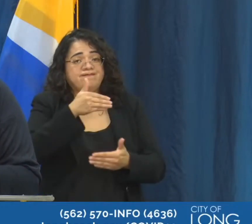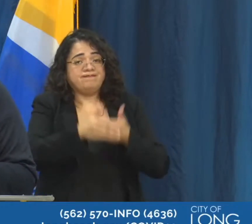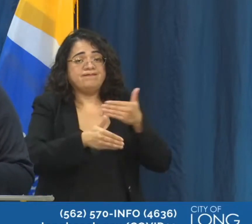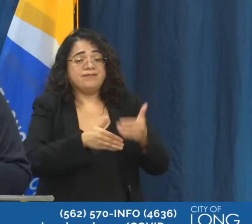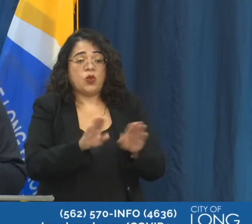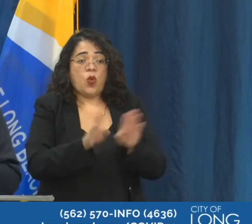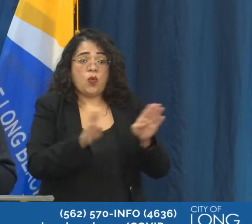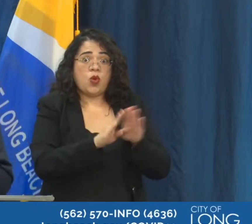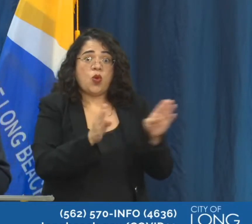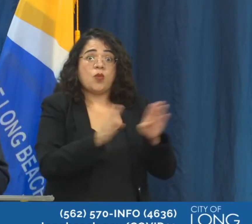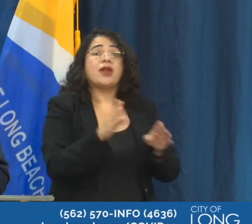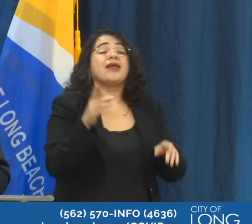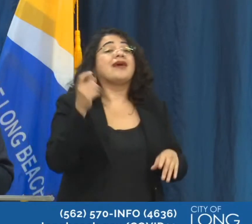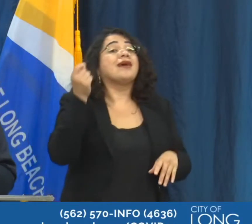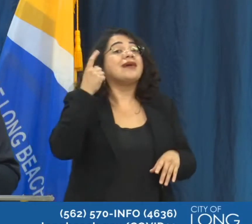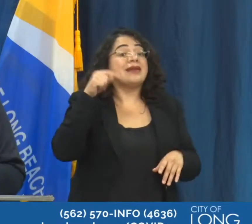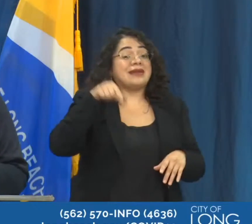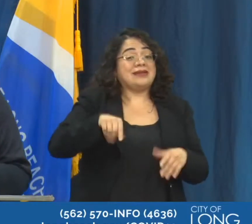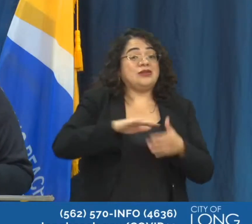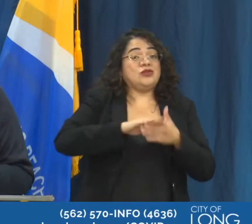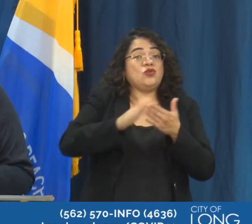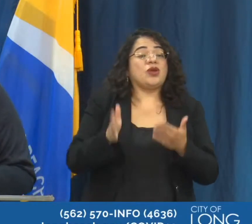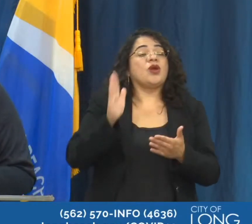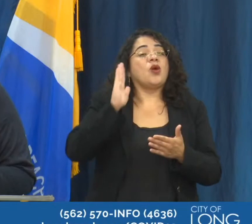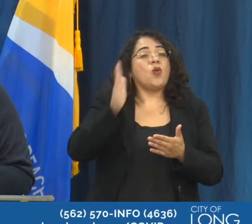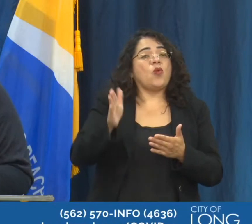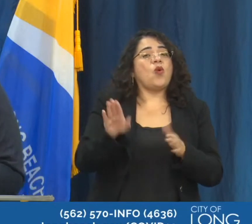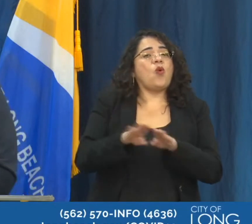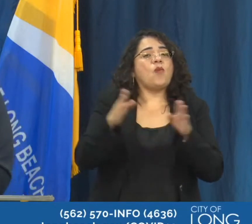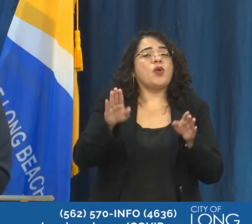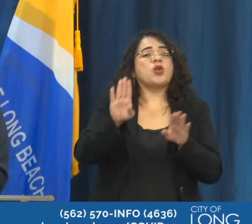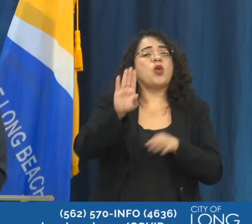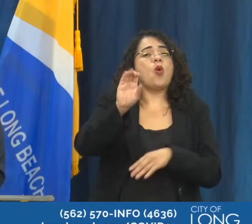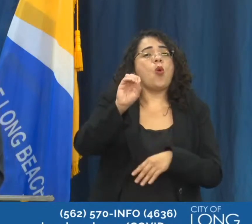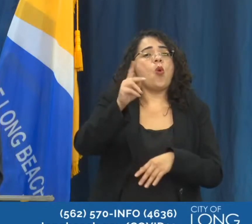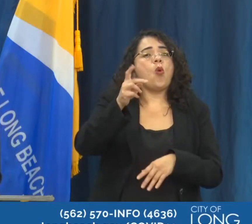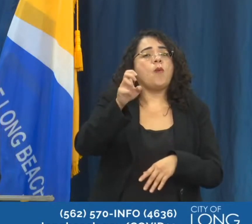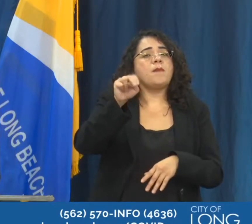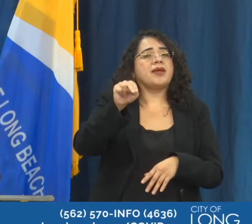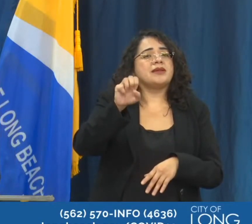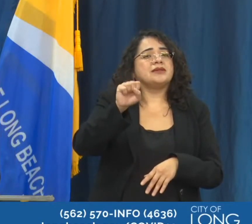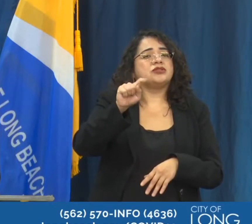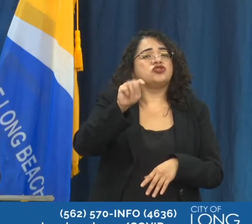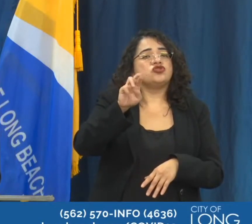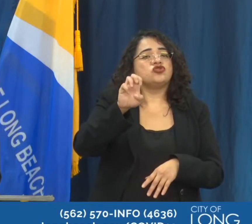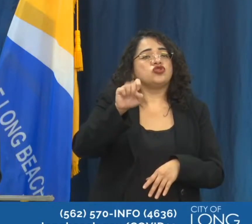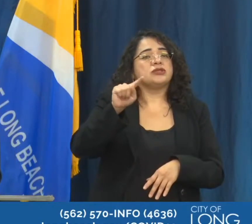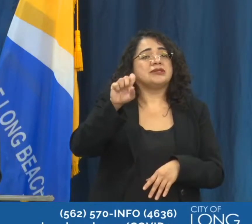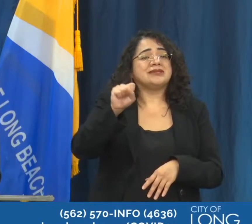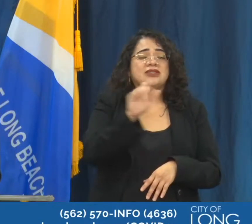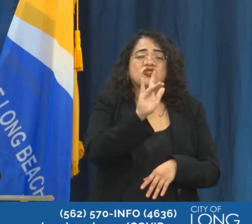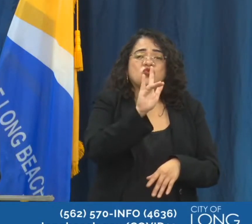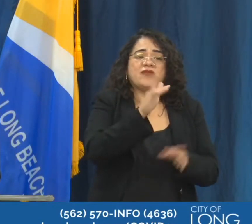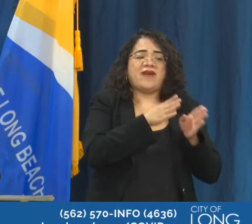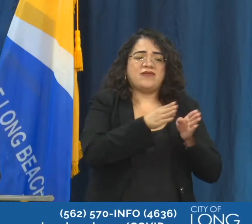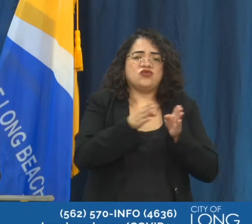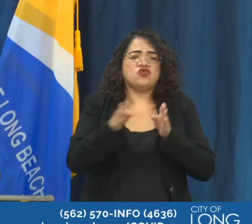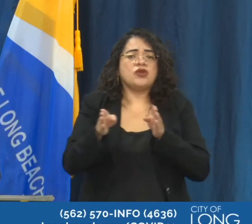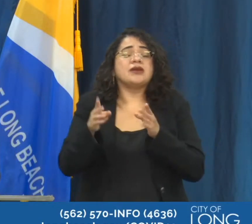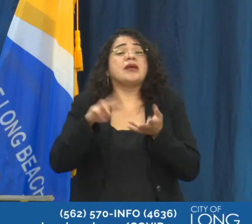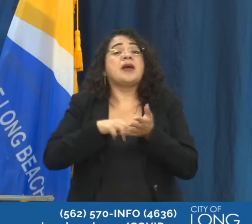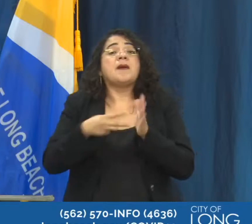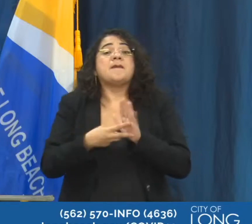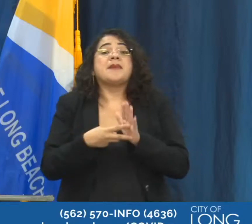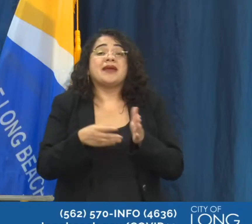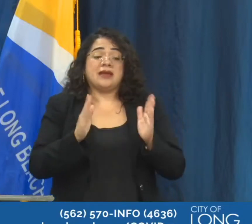se que es calles abiertas o como se conocen ingles open streets esta iniciativa de open streets transformara temporalmente las